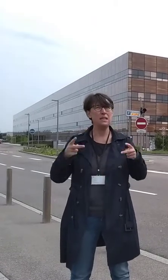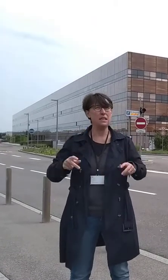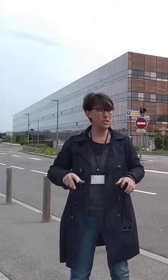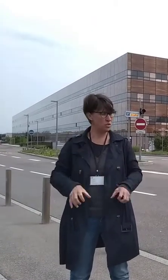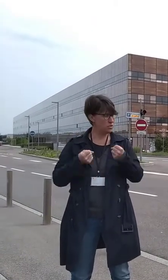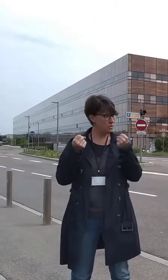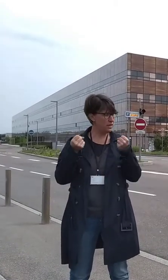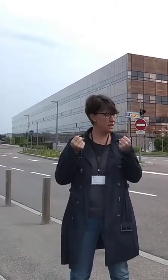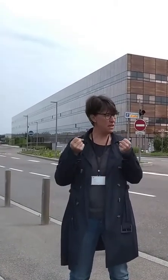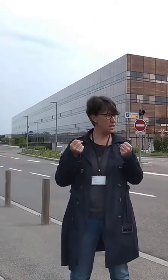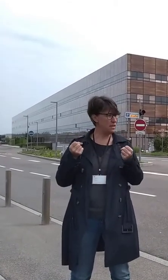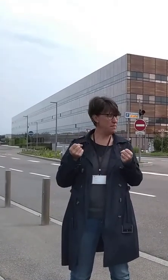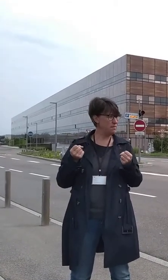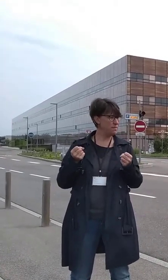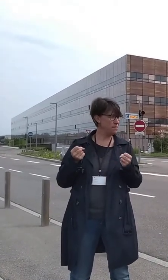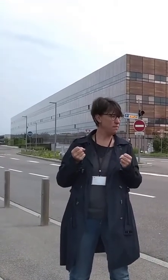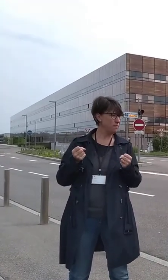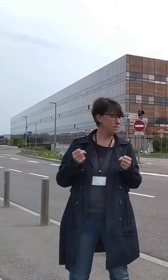sauver.